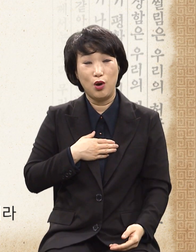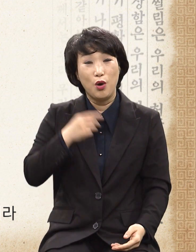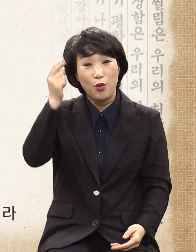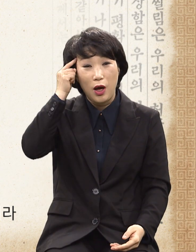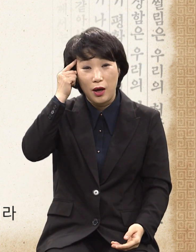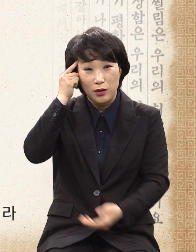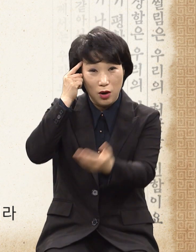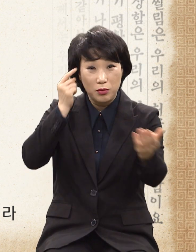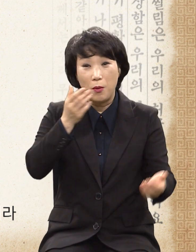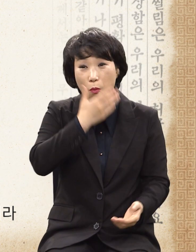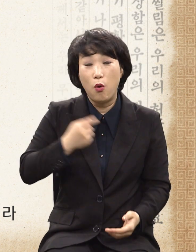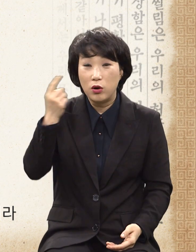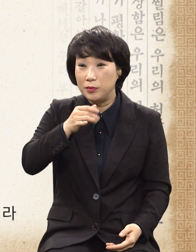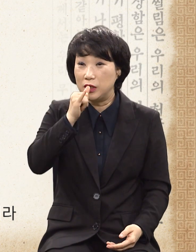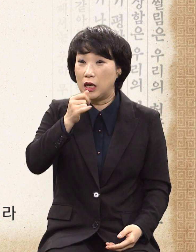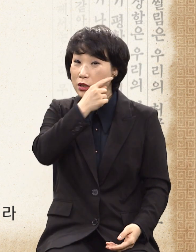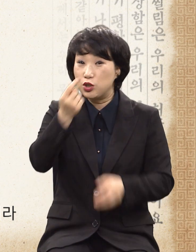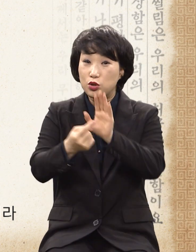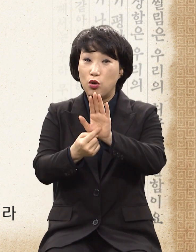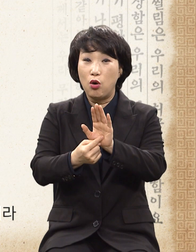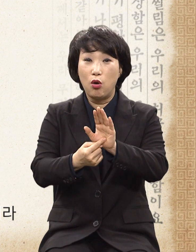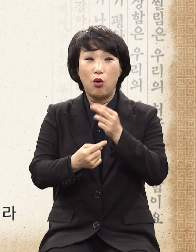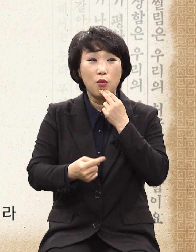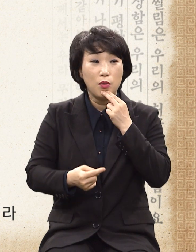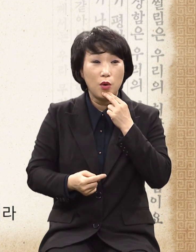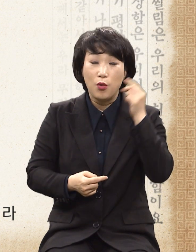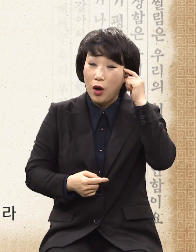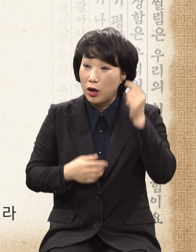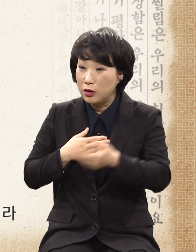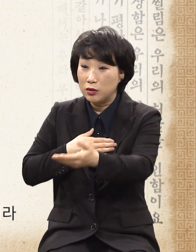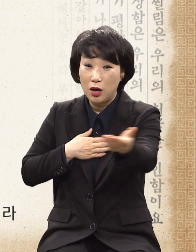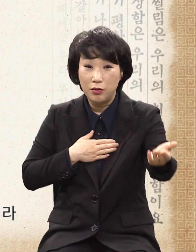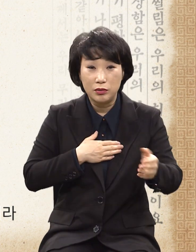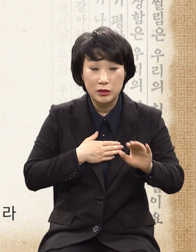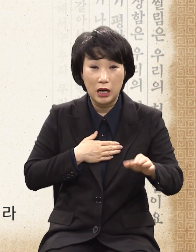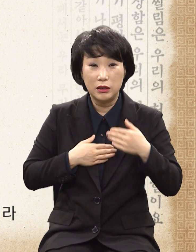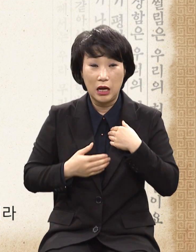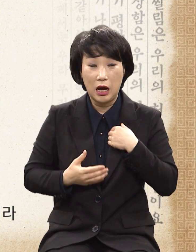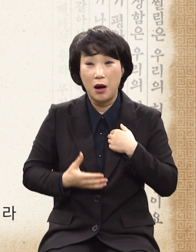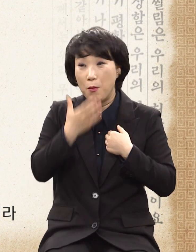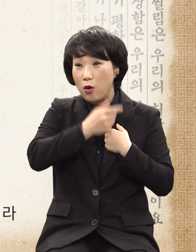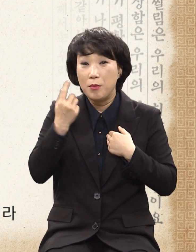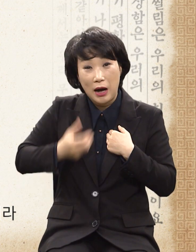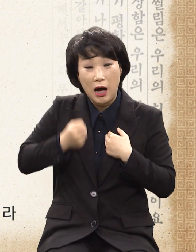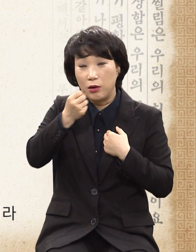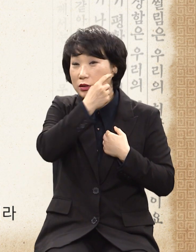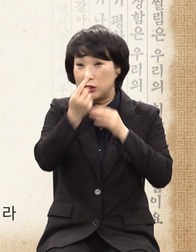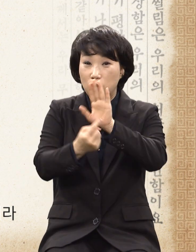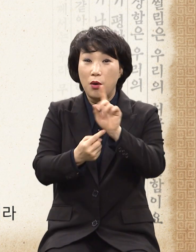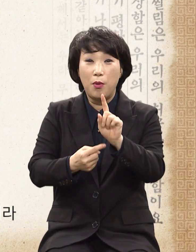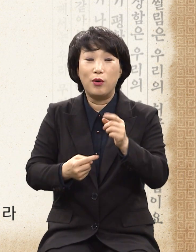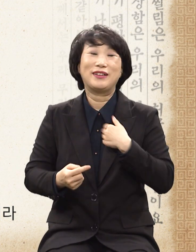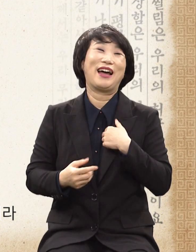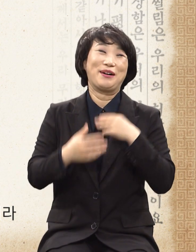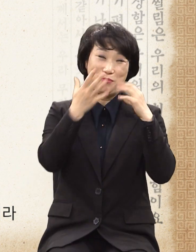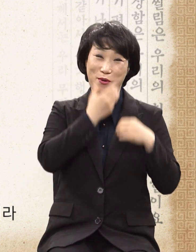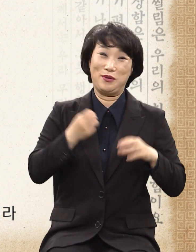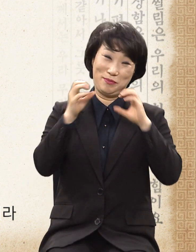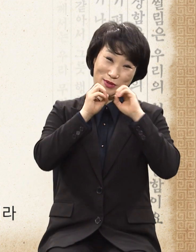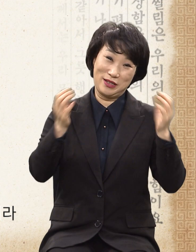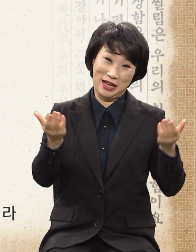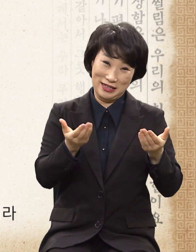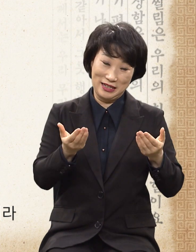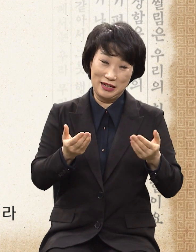왜 내게서 복음이 있다는 증거가 드러나지 않는가? 내게 복음이 있다는 증거는 복음을 전하는 것이요,